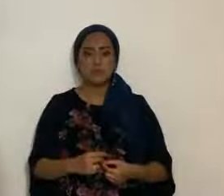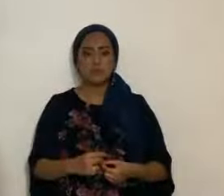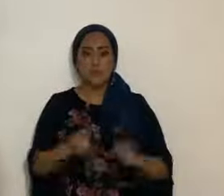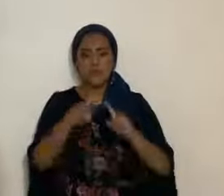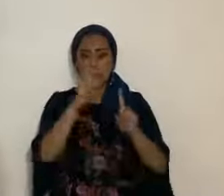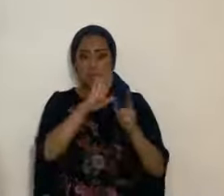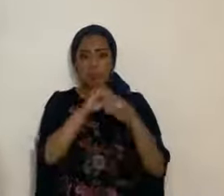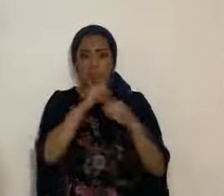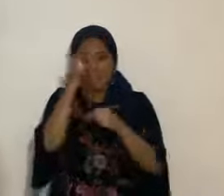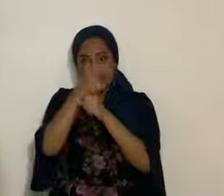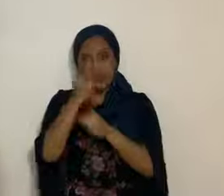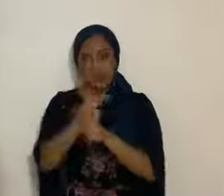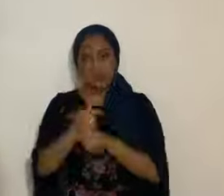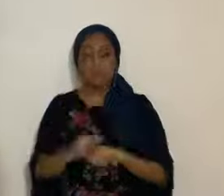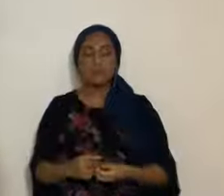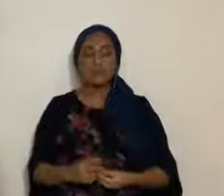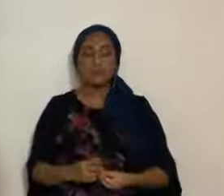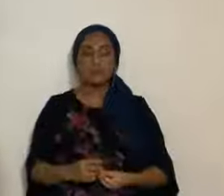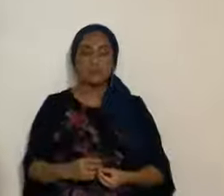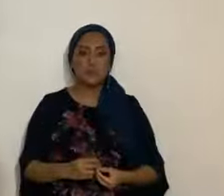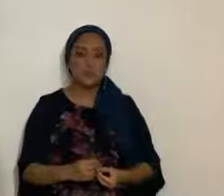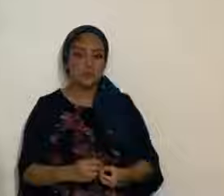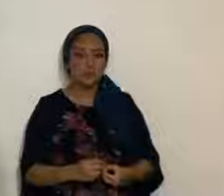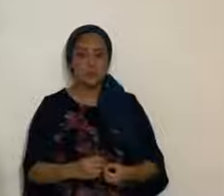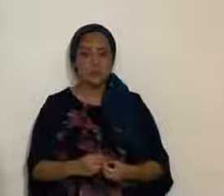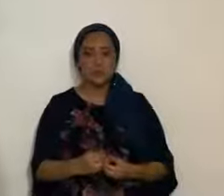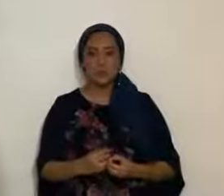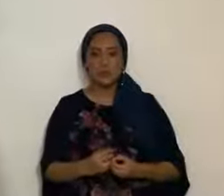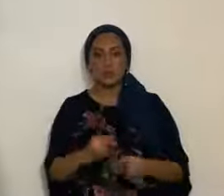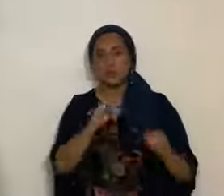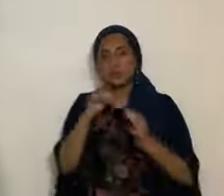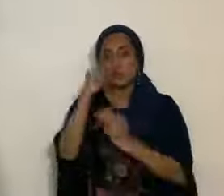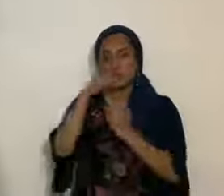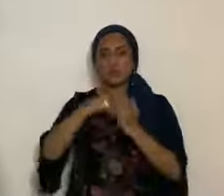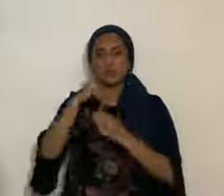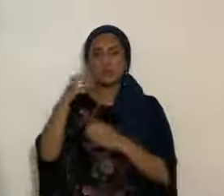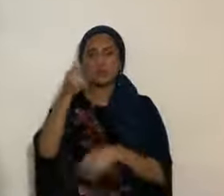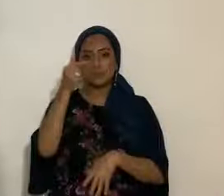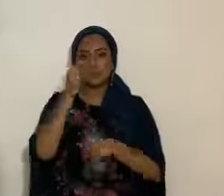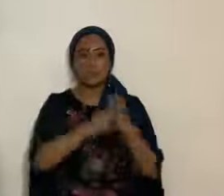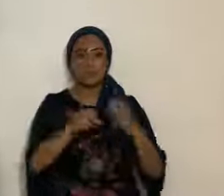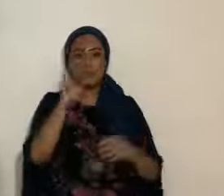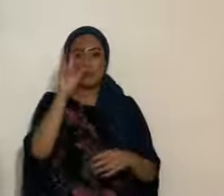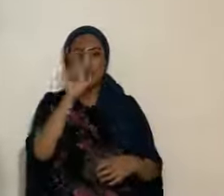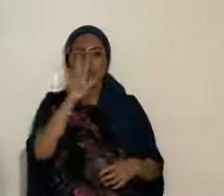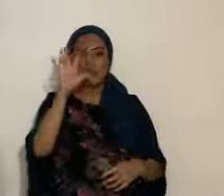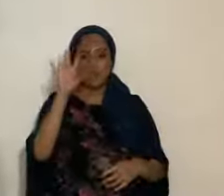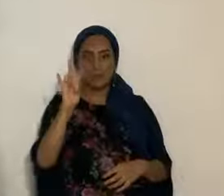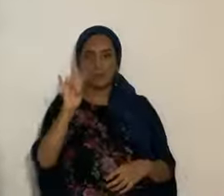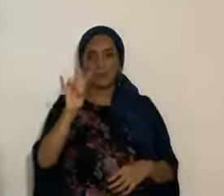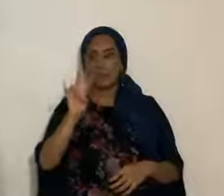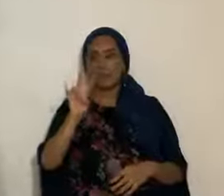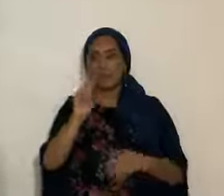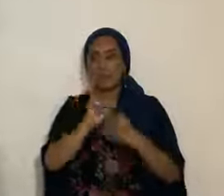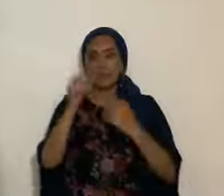hermanos, como está escrito en Génesis capítulo 37, verso 18. Les